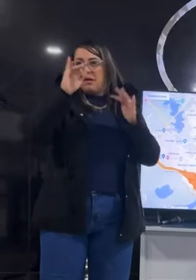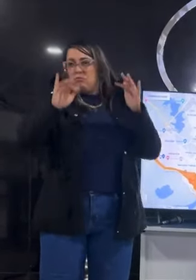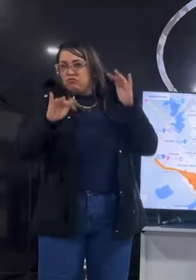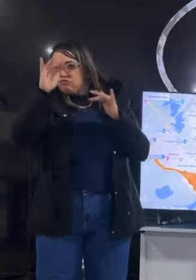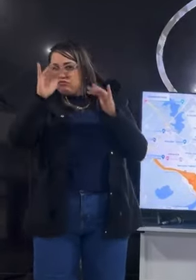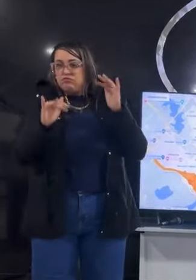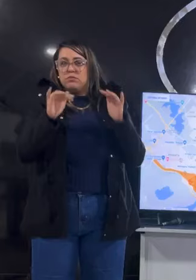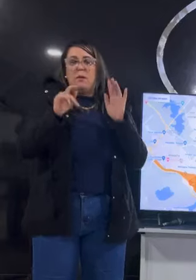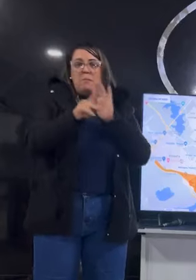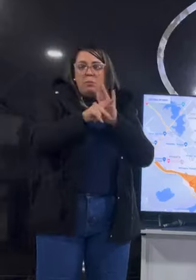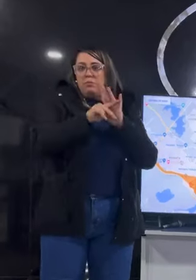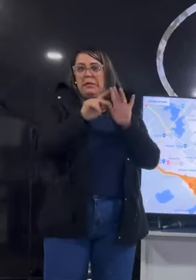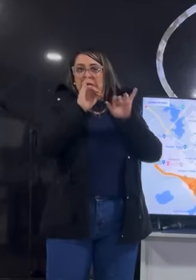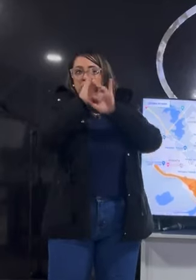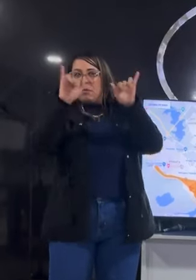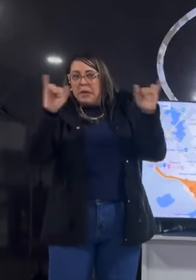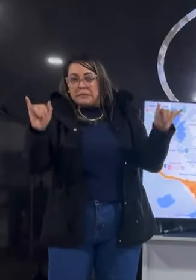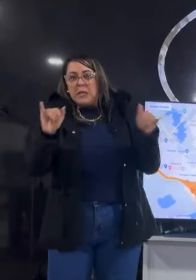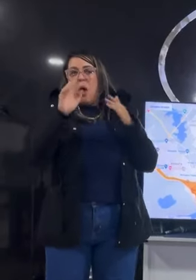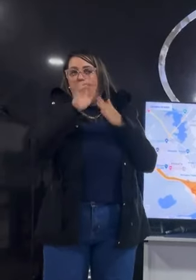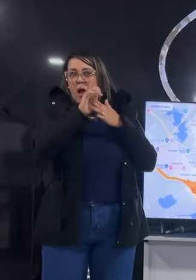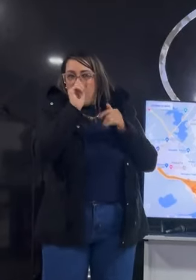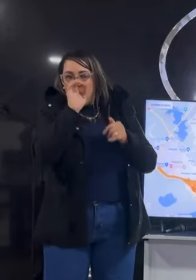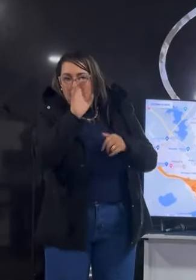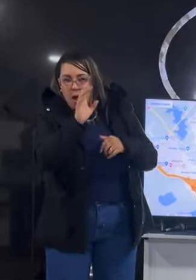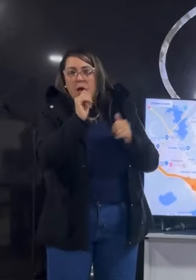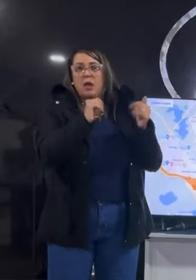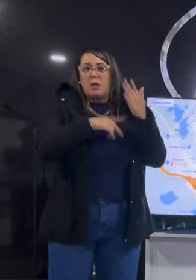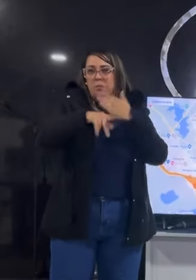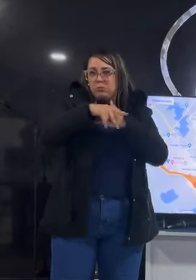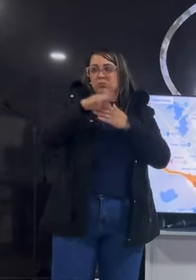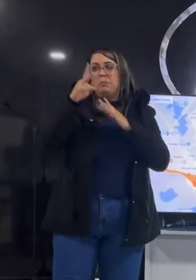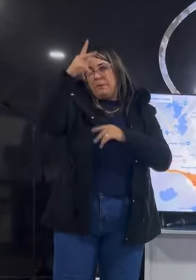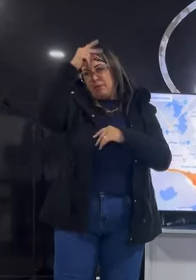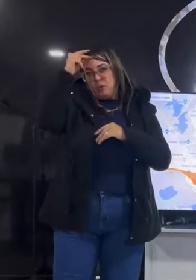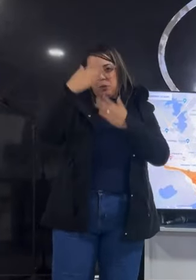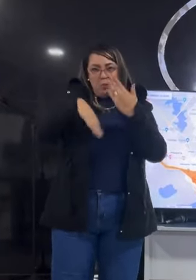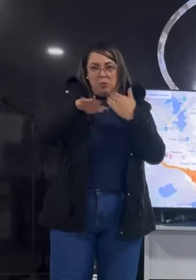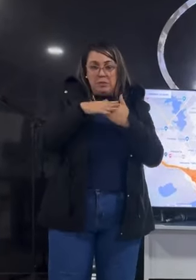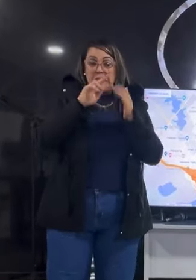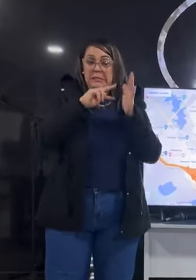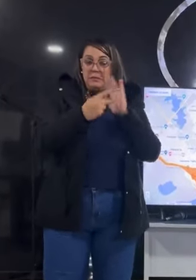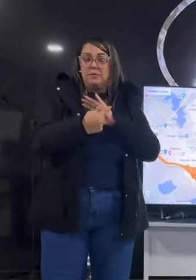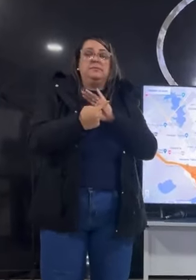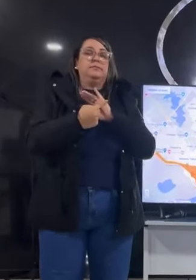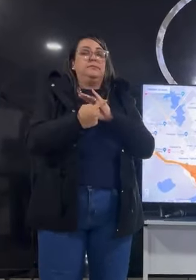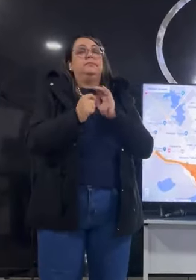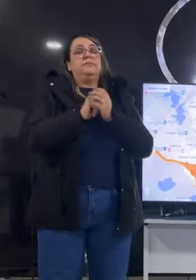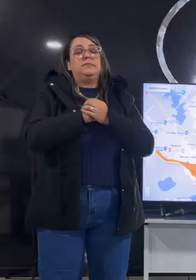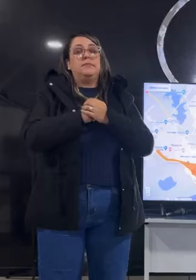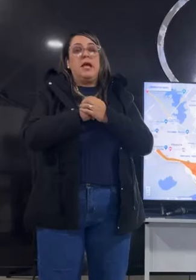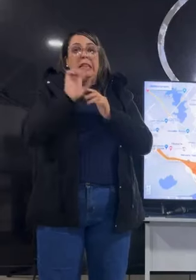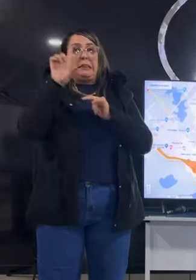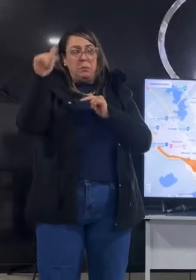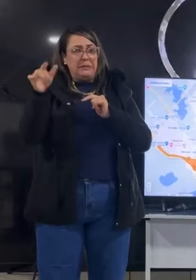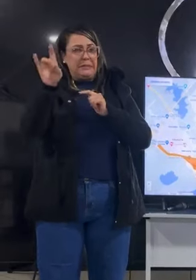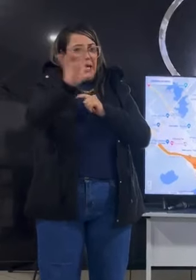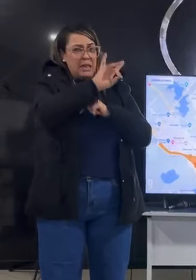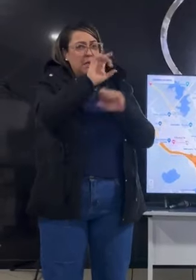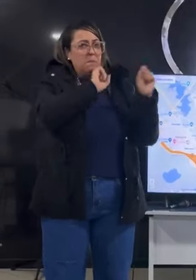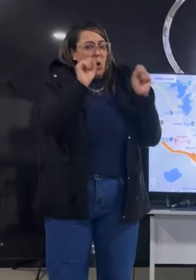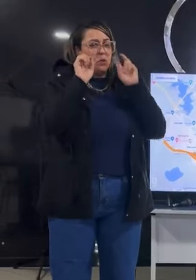projeções nas informações e orientações da prefeitura Então é isso que significa depois cada um vai poder